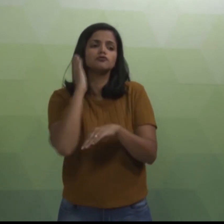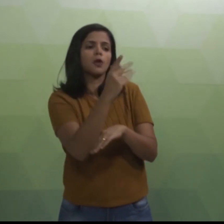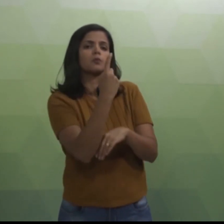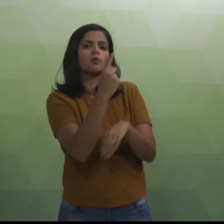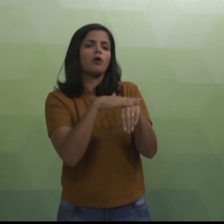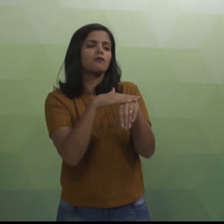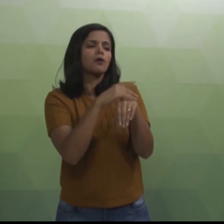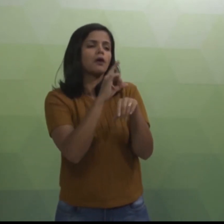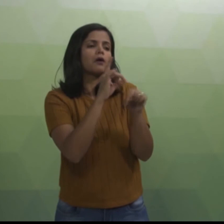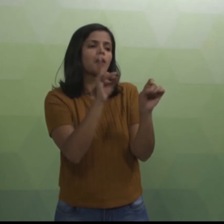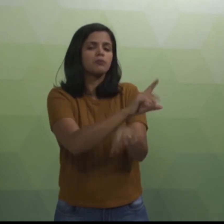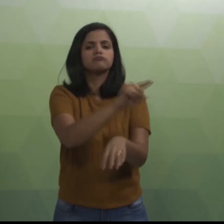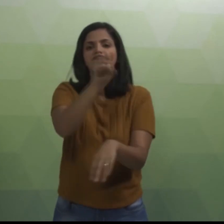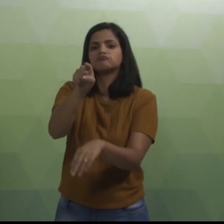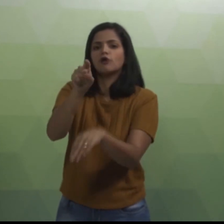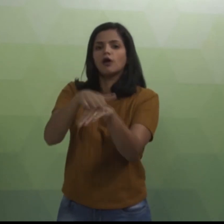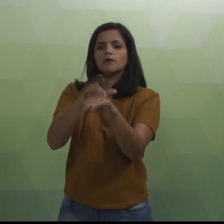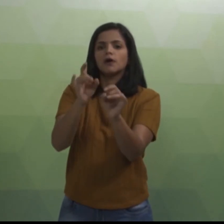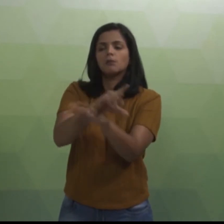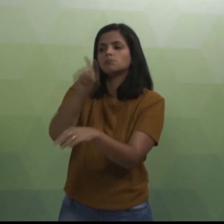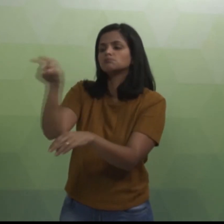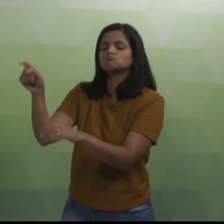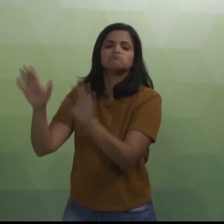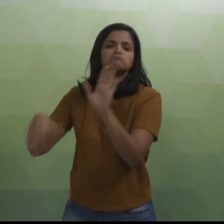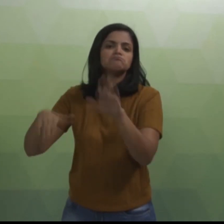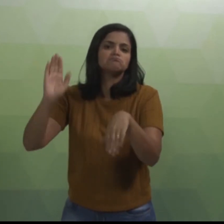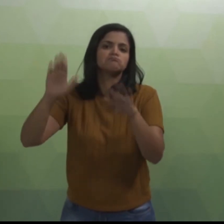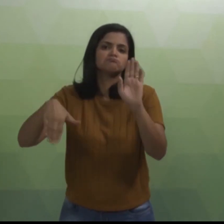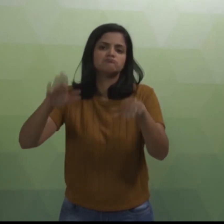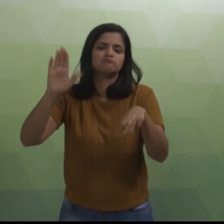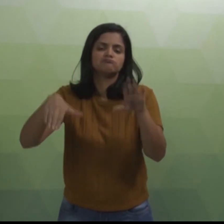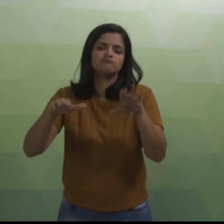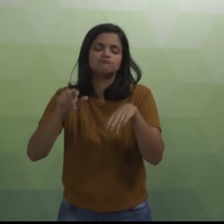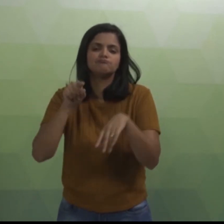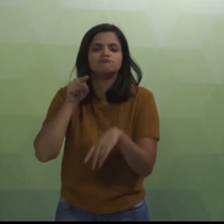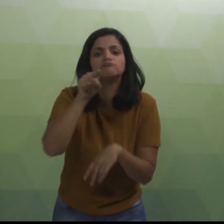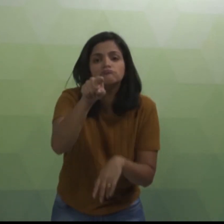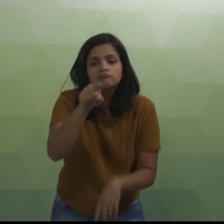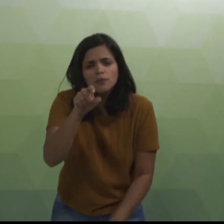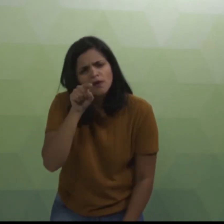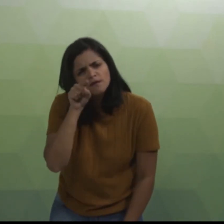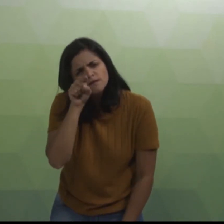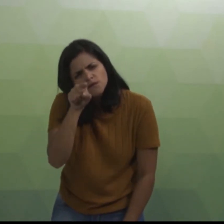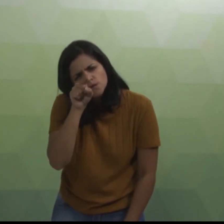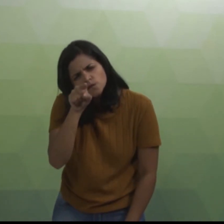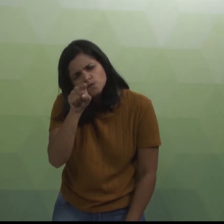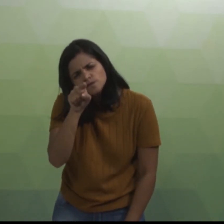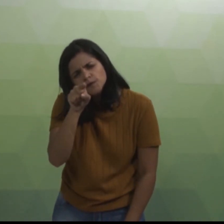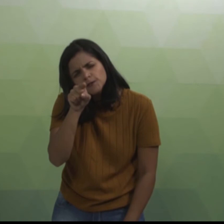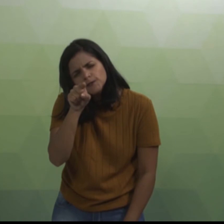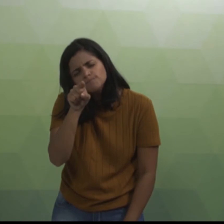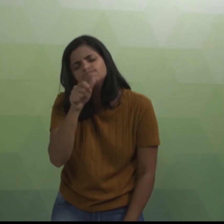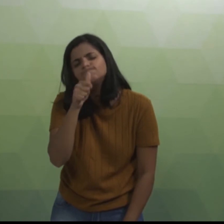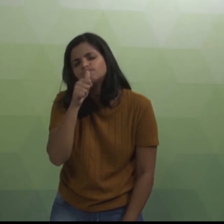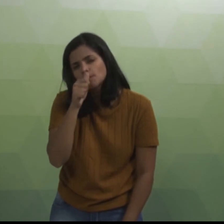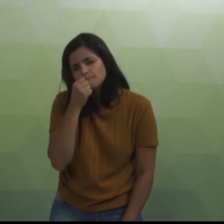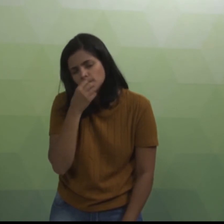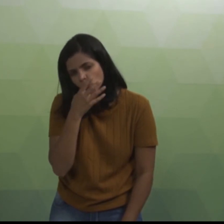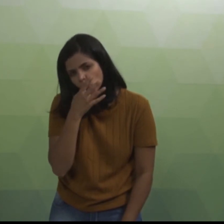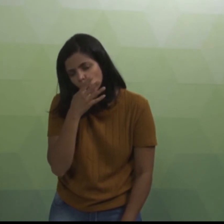Então, tem essa marcação. Falo com um, falo com o outro, sempre com o contato no olhar. Quando